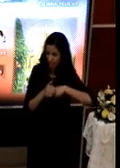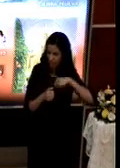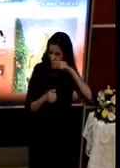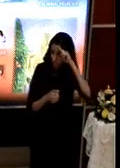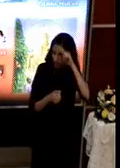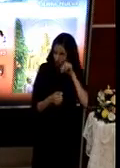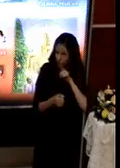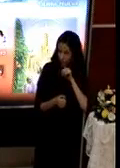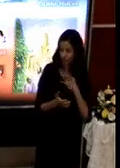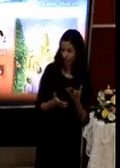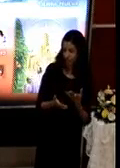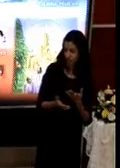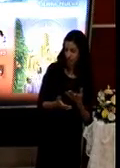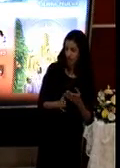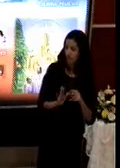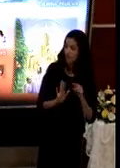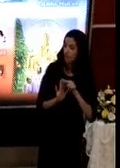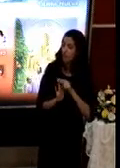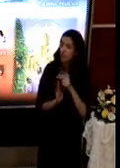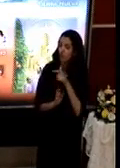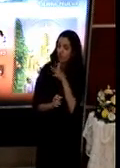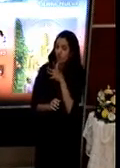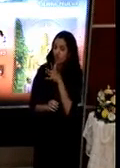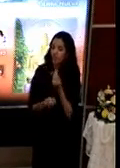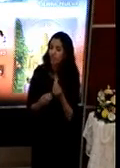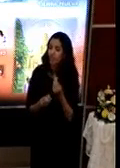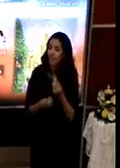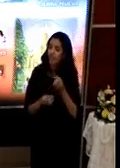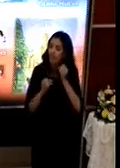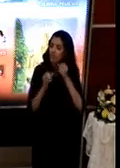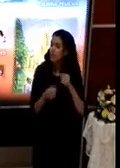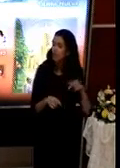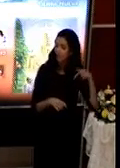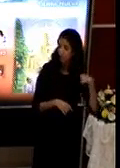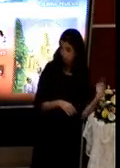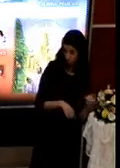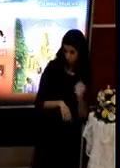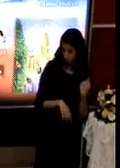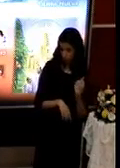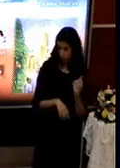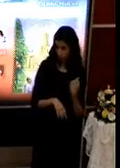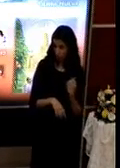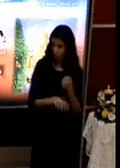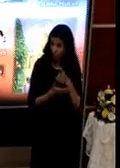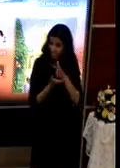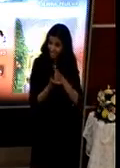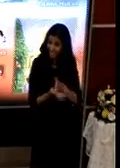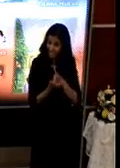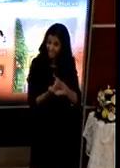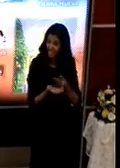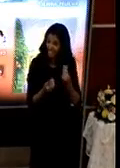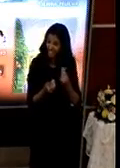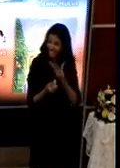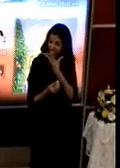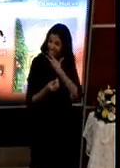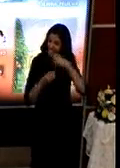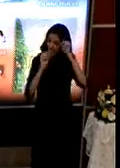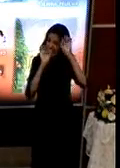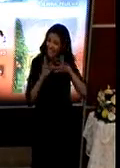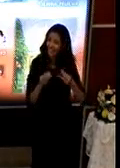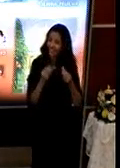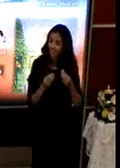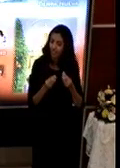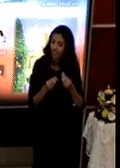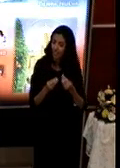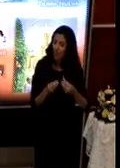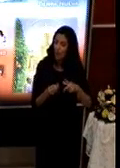visto ustedes? El versículo 14 presenta las bendiciones. Yo te daré la heredad de Jacob. En